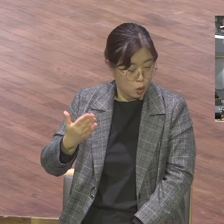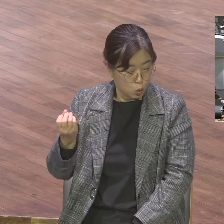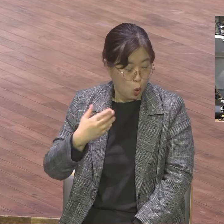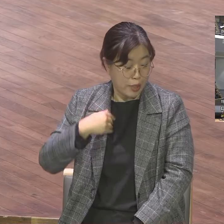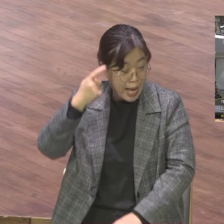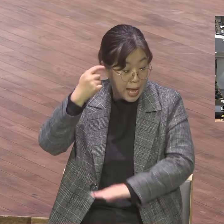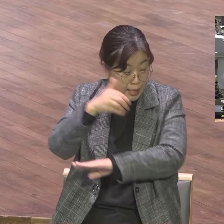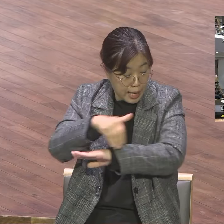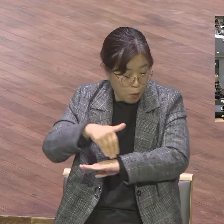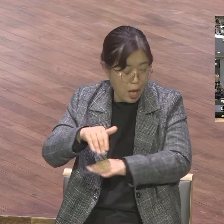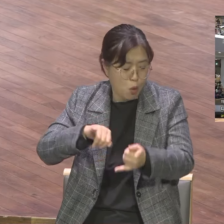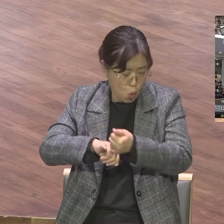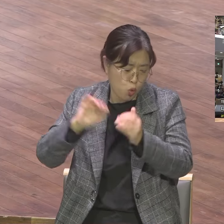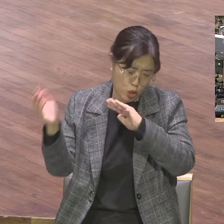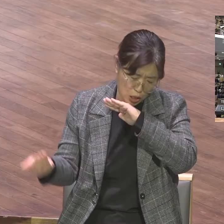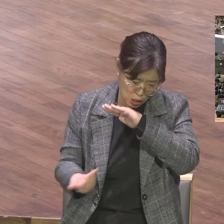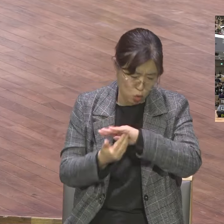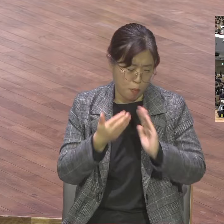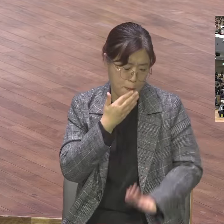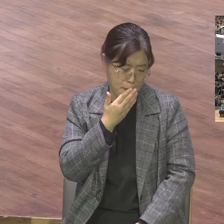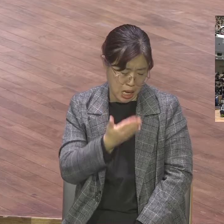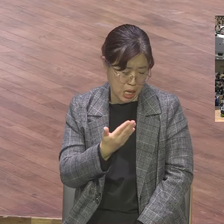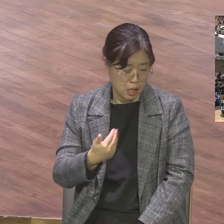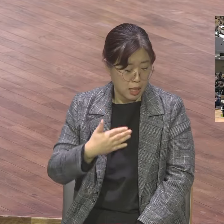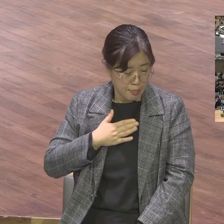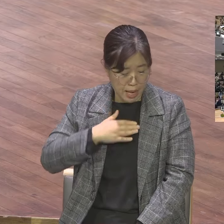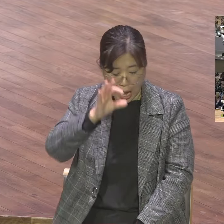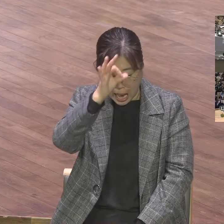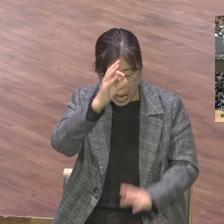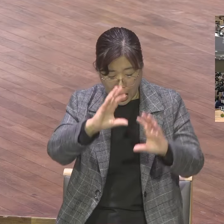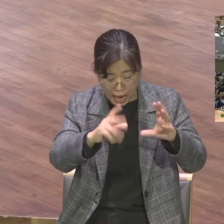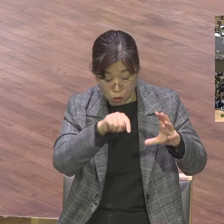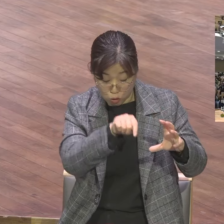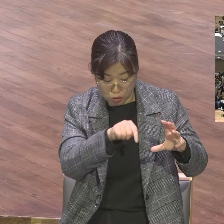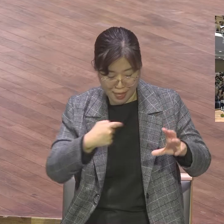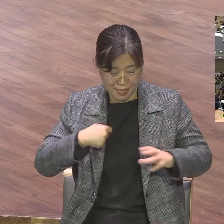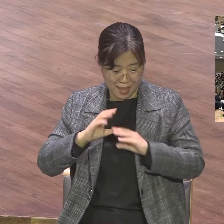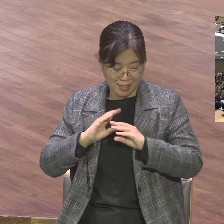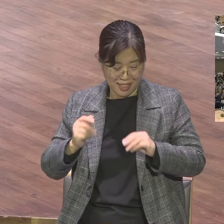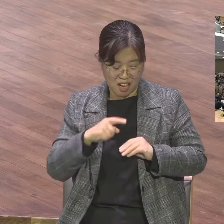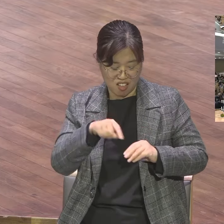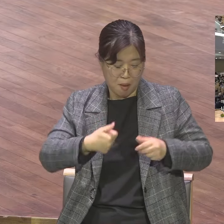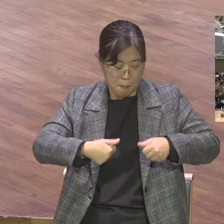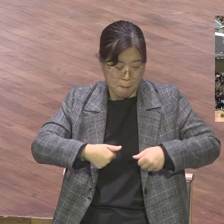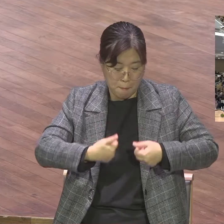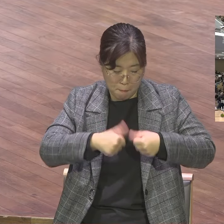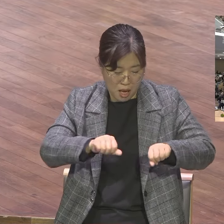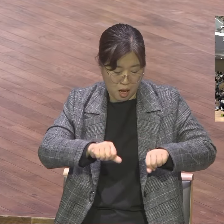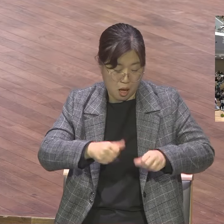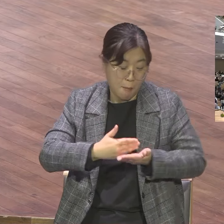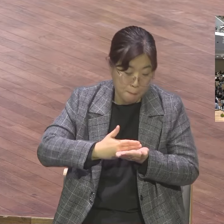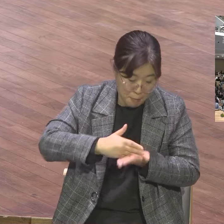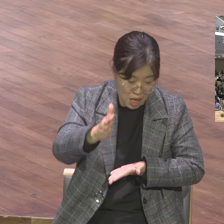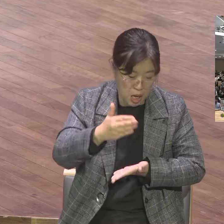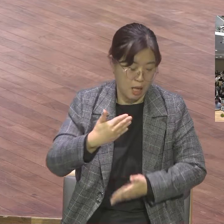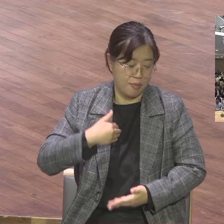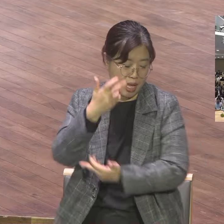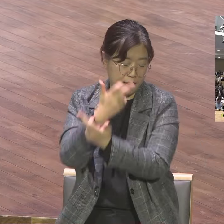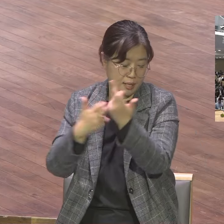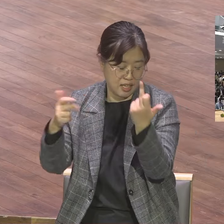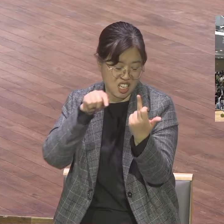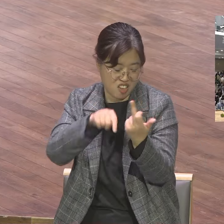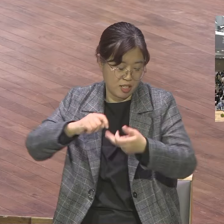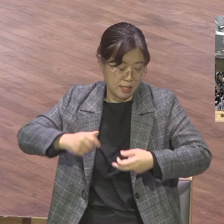것이 반드시 되며 내가 경영한 것을 반드시 이루리라. 내가 아수리를 나의 땅에서 파하며 나의